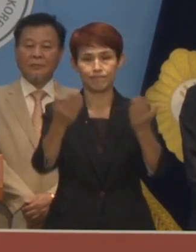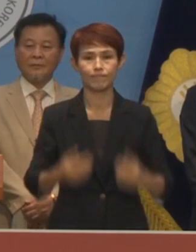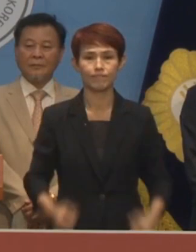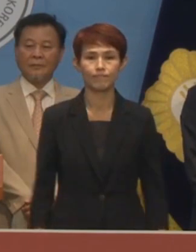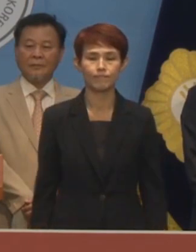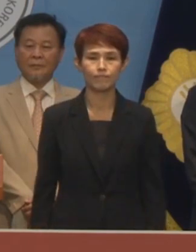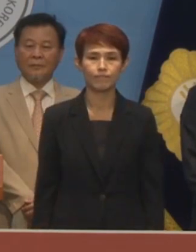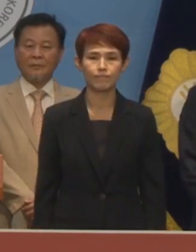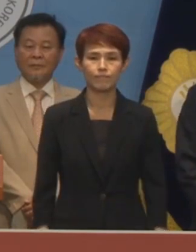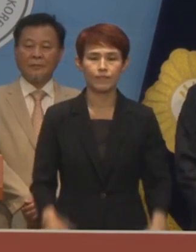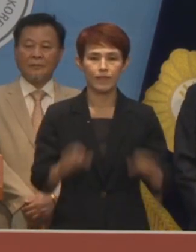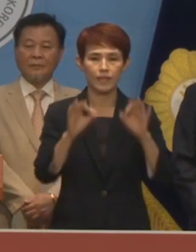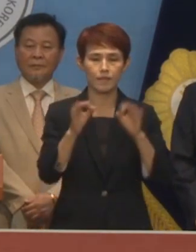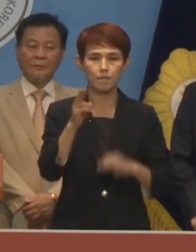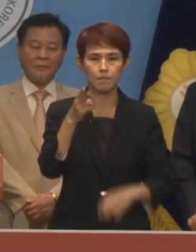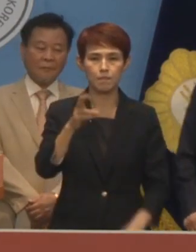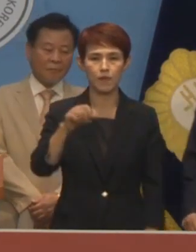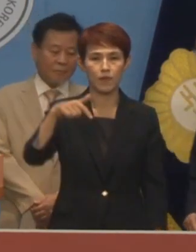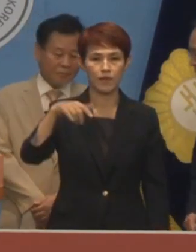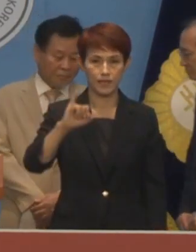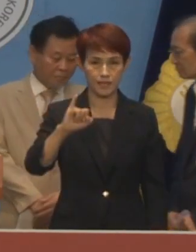먼저 김병기 선생님을 모시도록 하겠습니다.